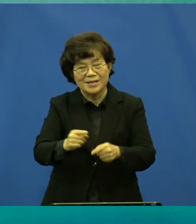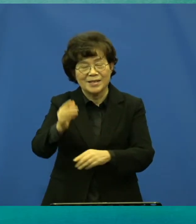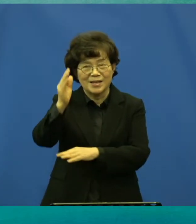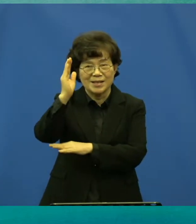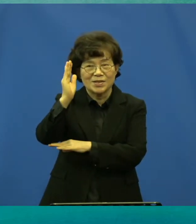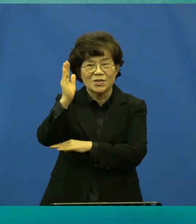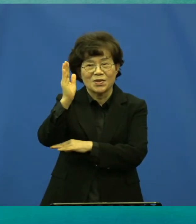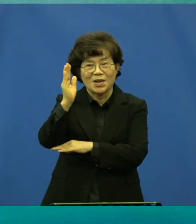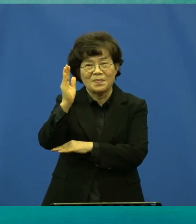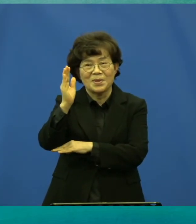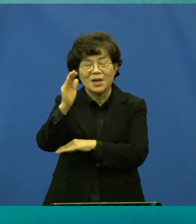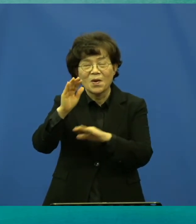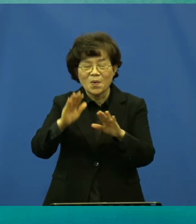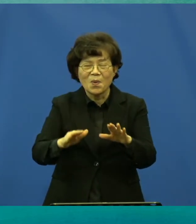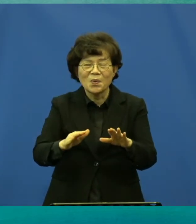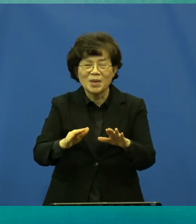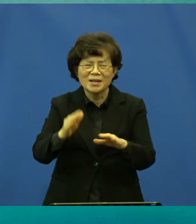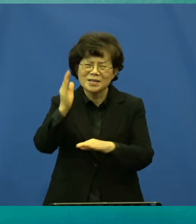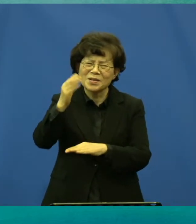오늘 지금 막 하고 싶어가지고